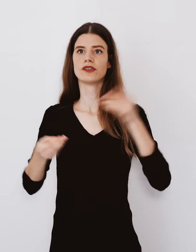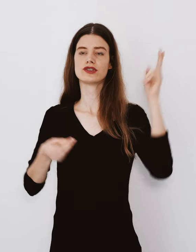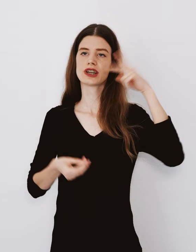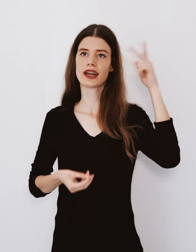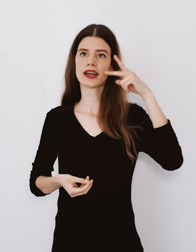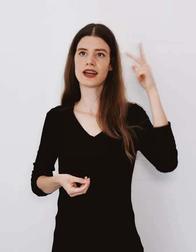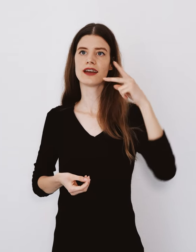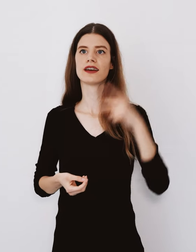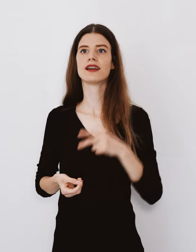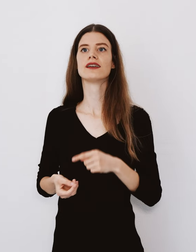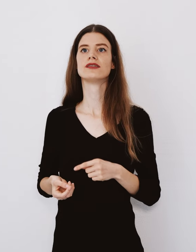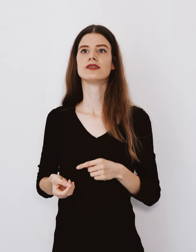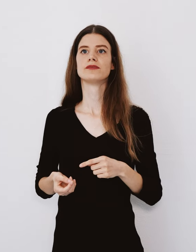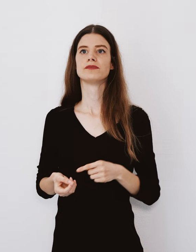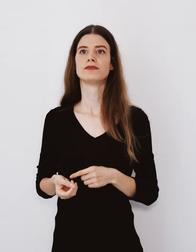reden und verstehen.